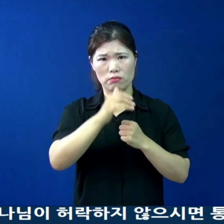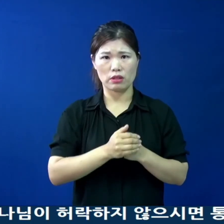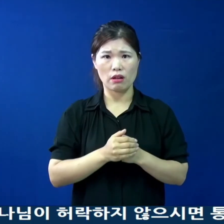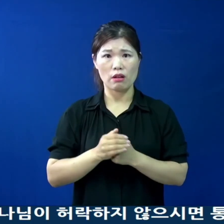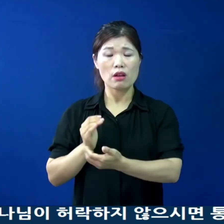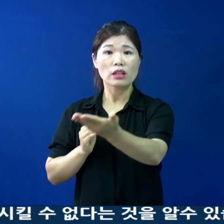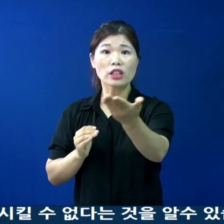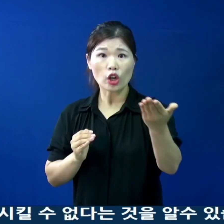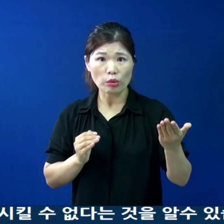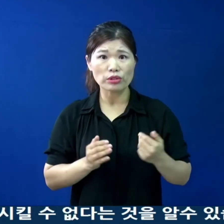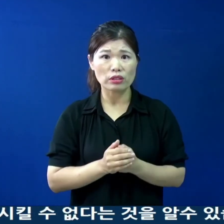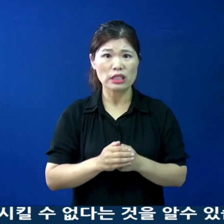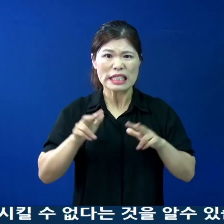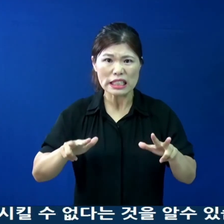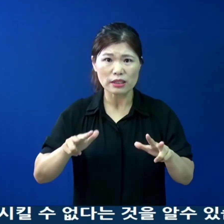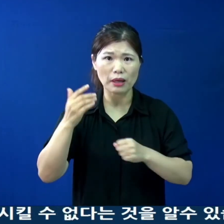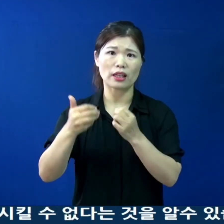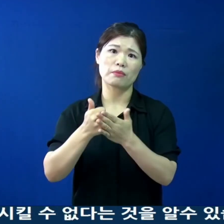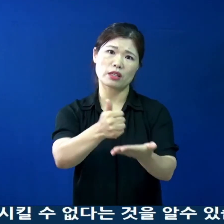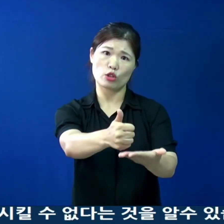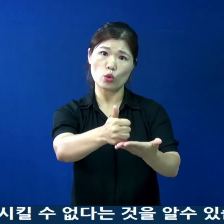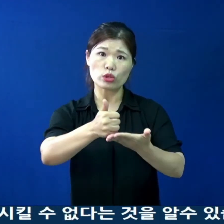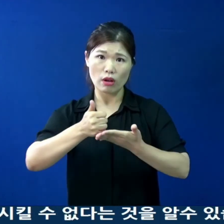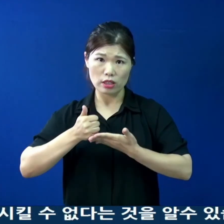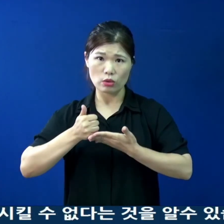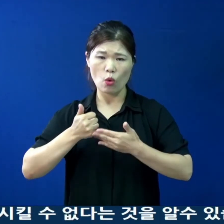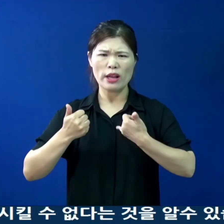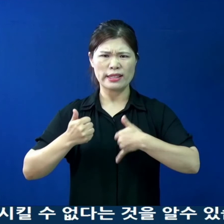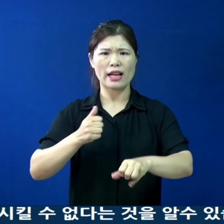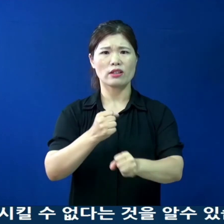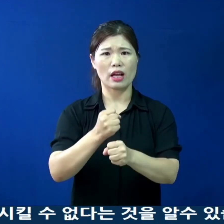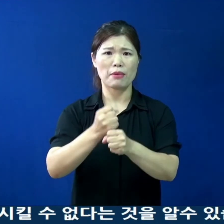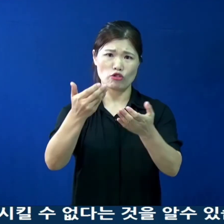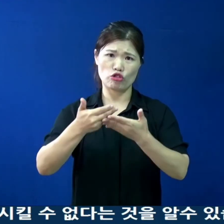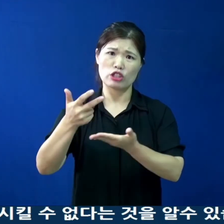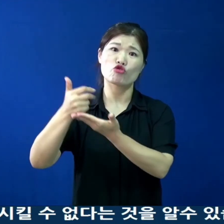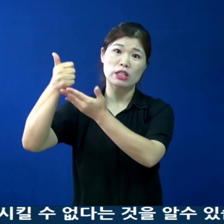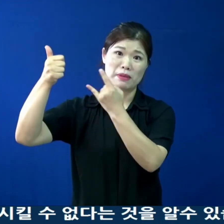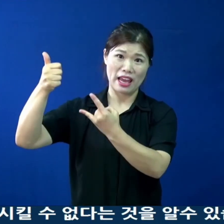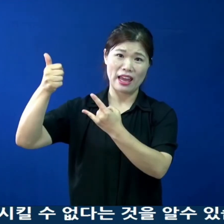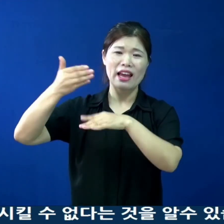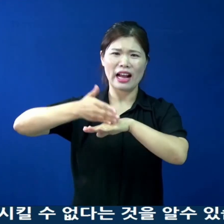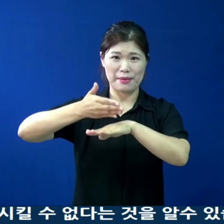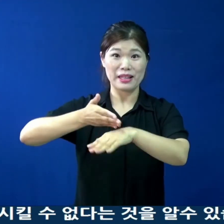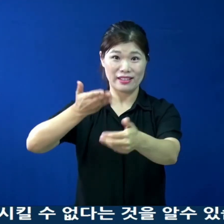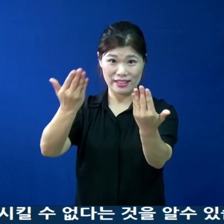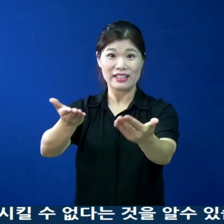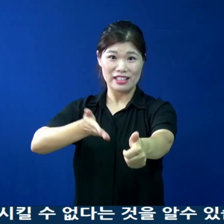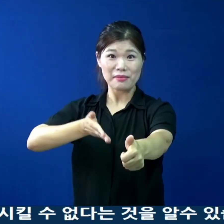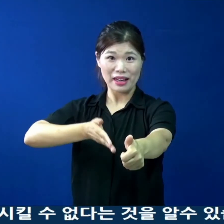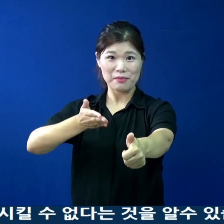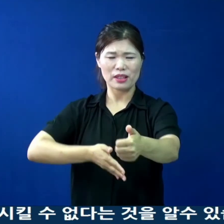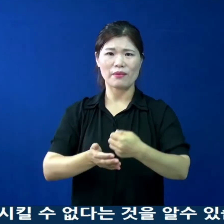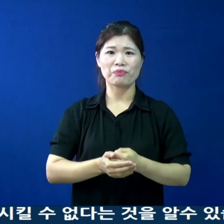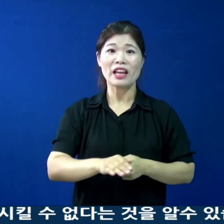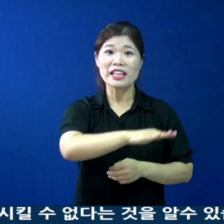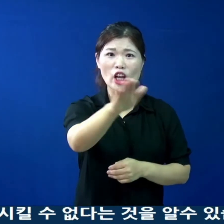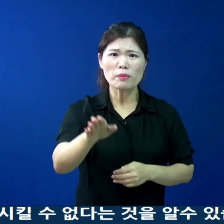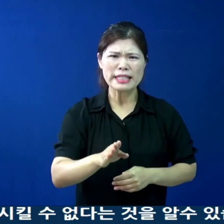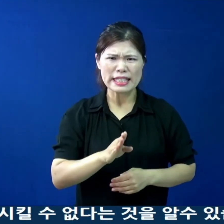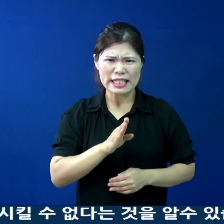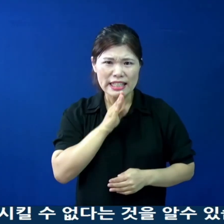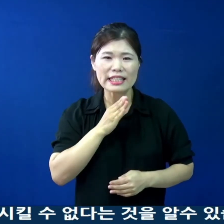여러분을 그렇게 초청하시고 자녀 삼아주신 그분께 감사하시길 바랍니다. 여러분은 진짜를 아는